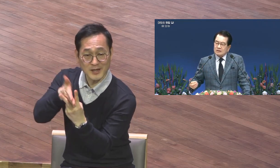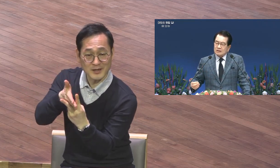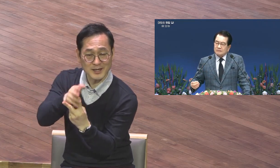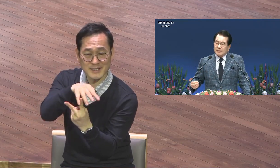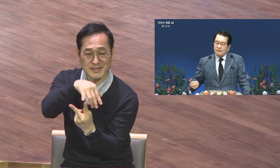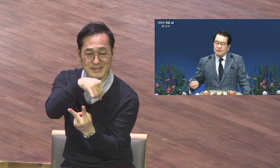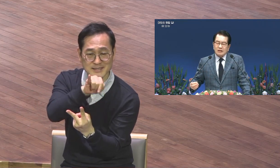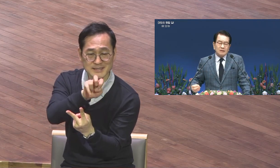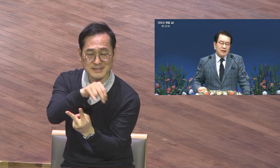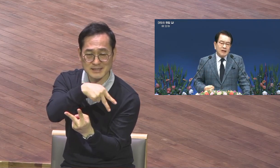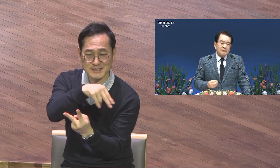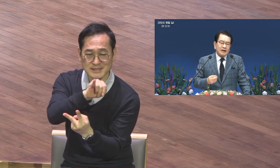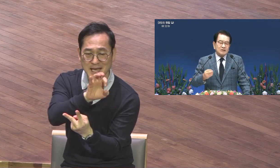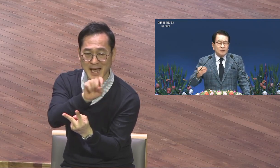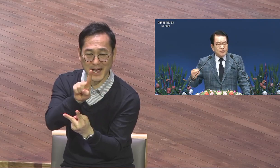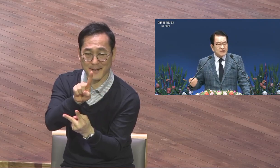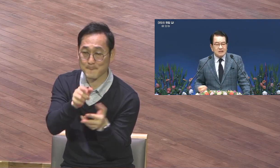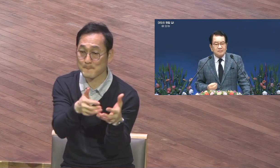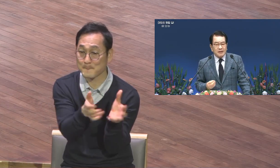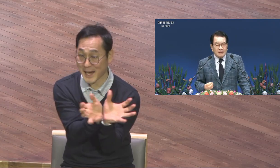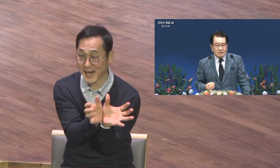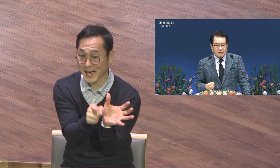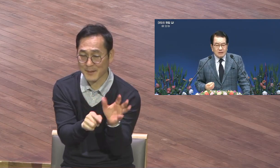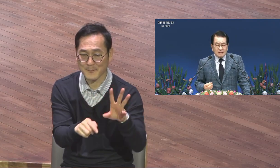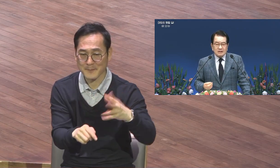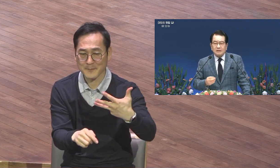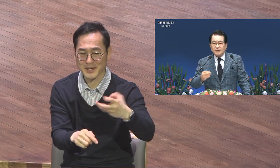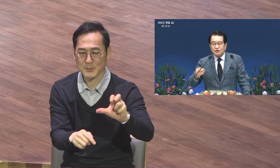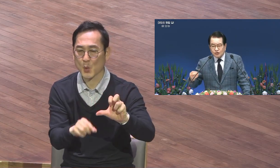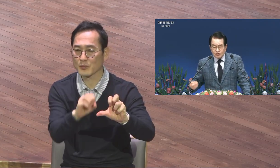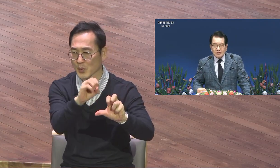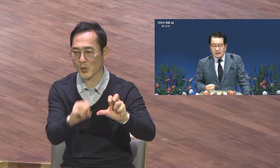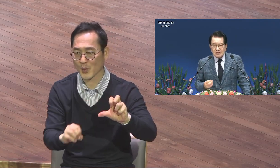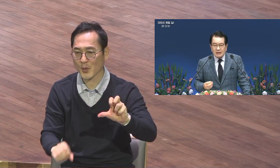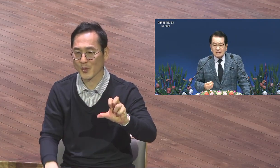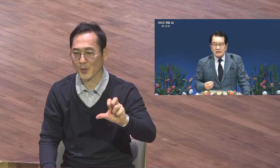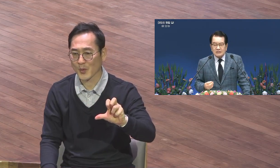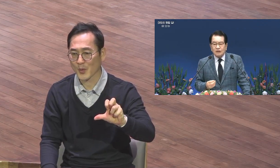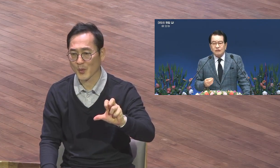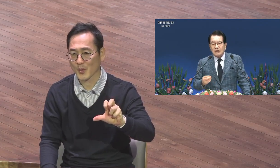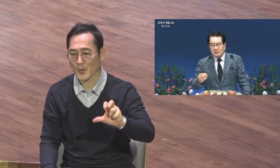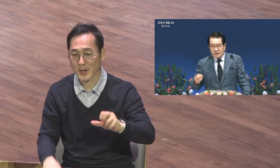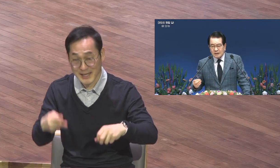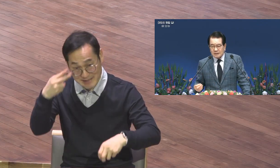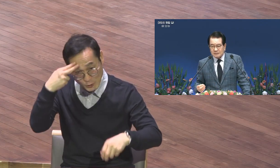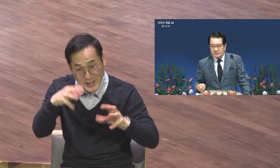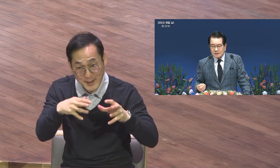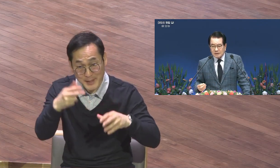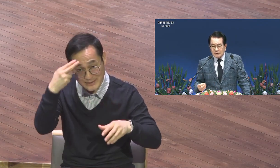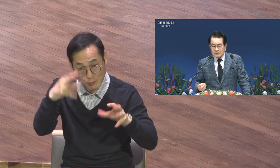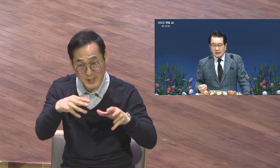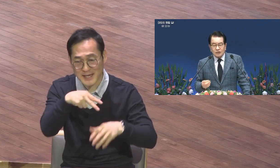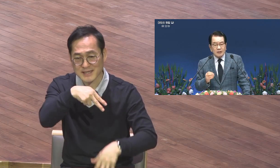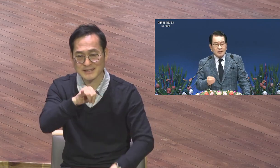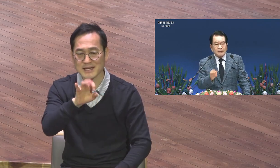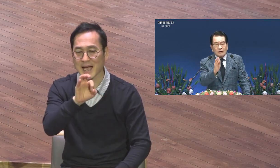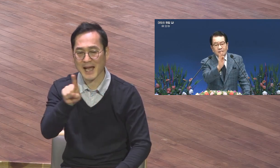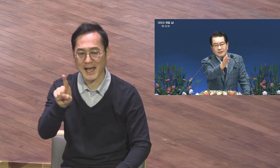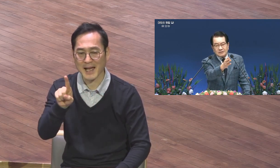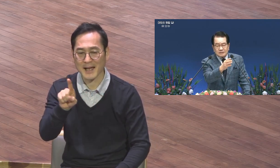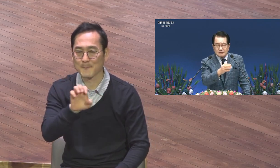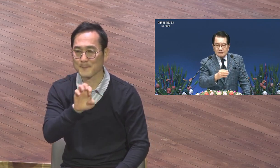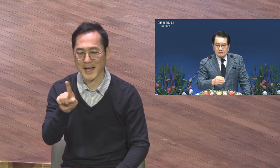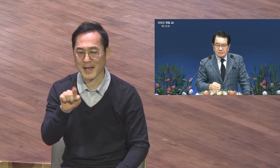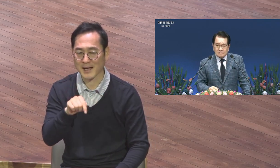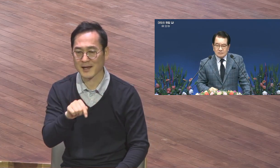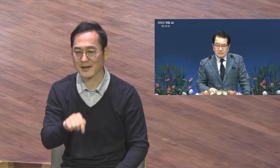85%가 이슬람의 85%가 시아파예요. 시아파 종주국이 어디냐? 사우디아라비아예요. 사우디아라비아 바로